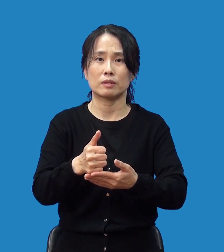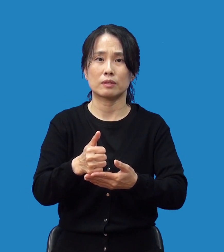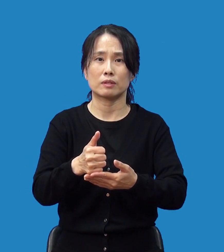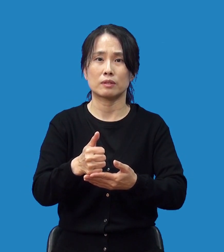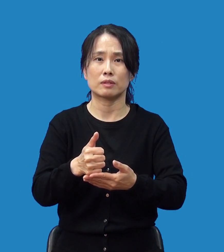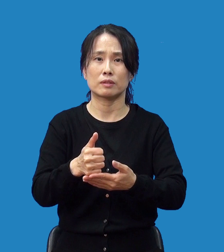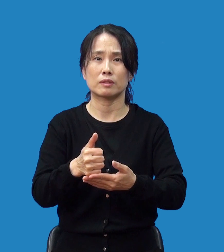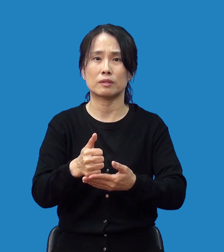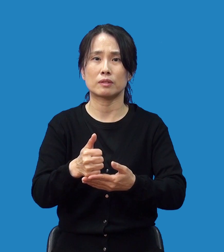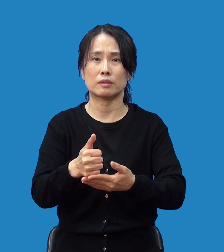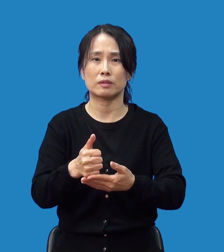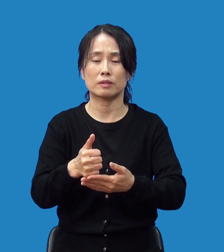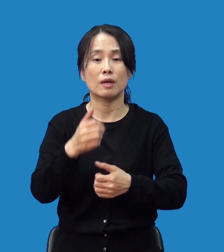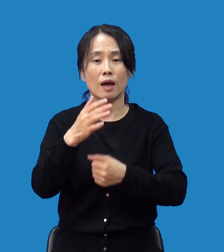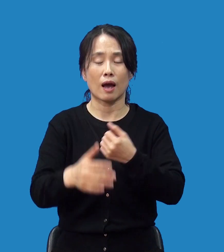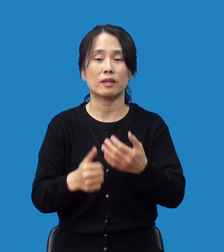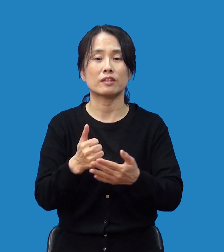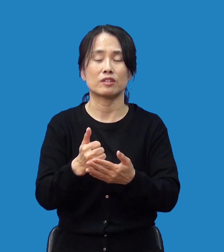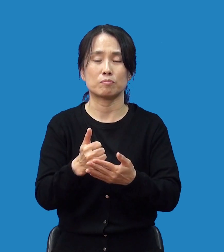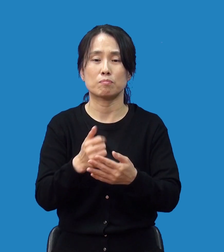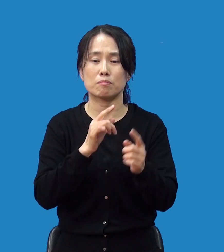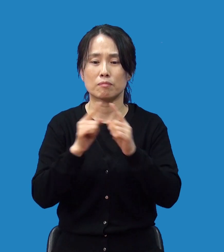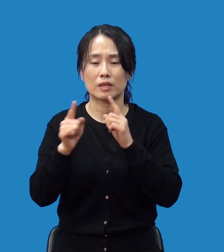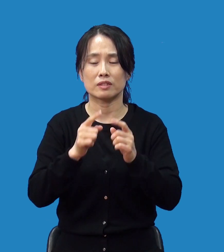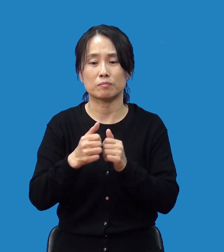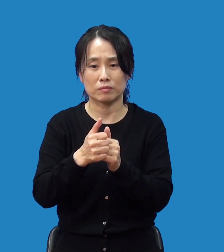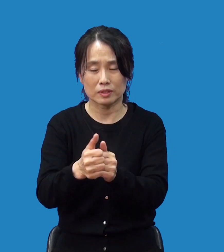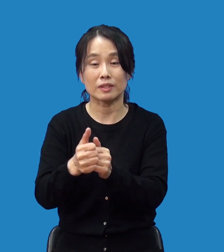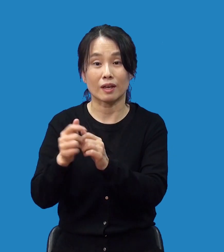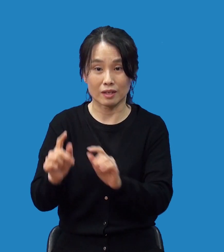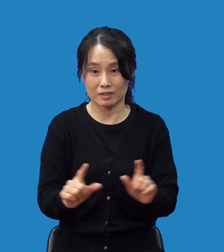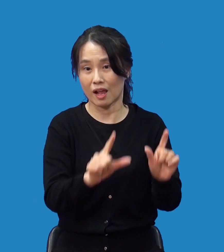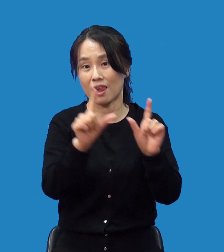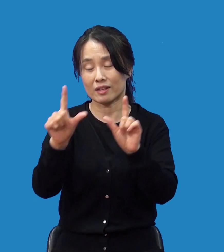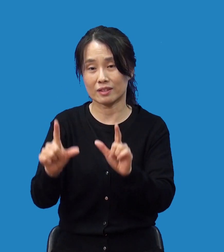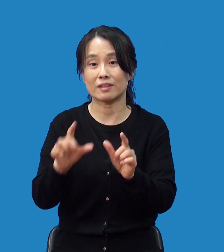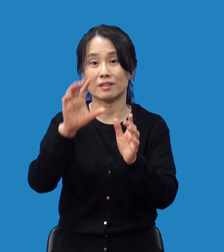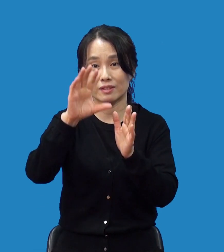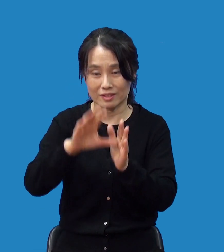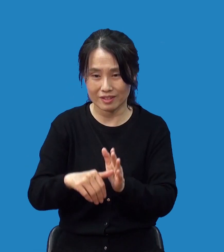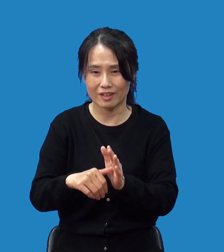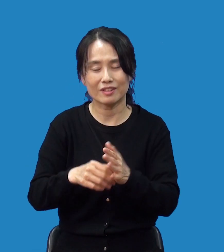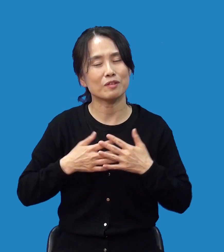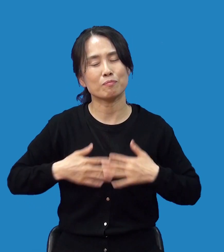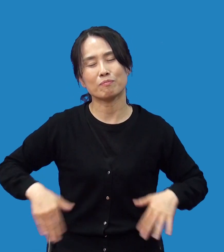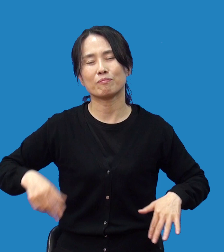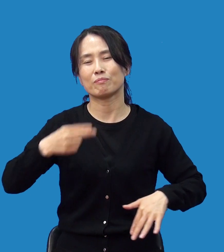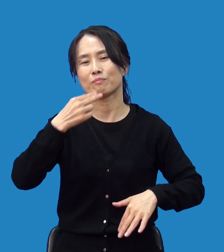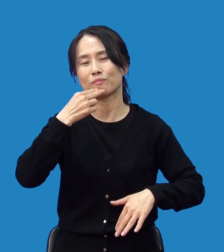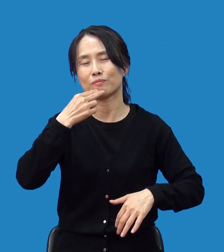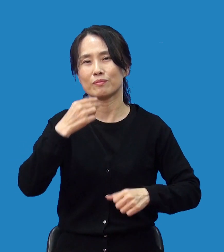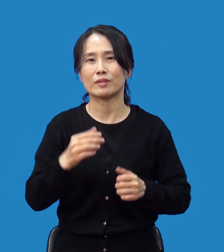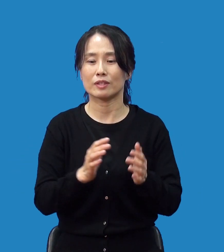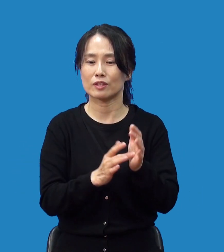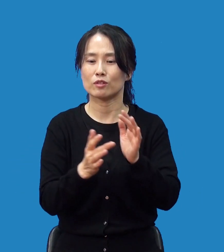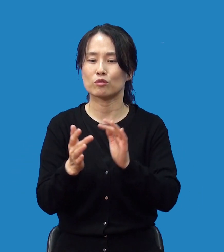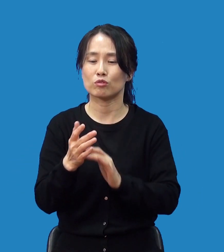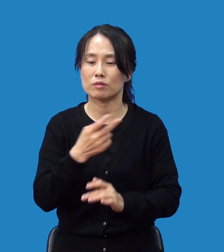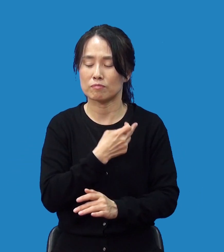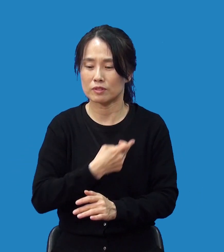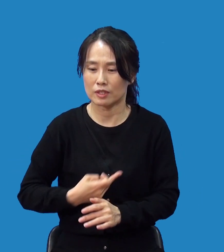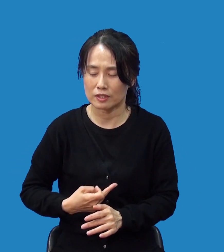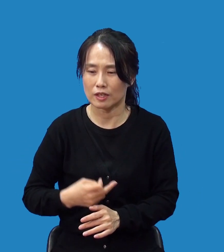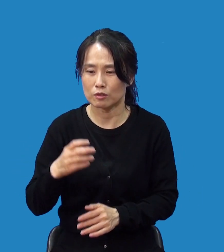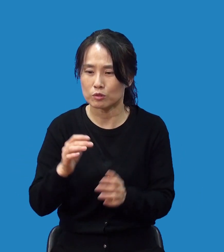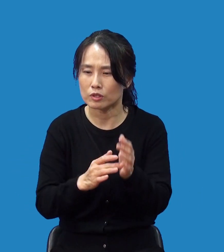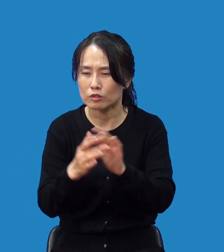피로 사회와는 차원이 다른 필요가 있어요. 우리가 하나님 말씀을 쫓아갈 때, 예수님 제자로서 뒤따라갈